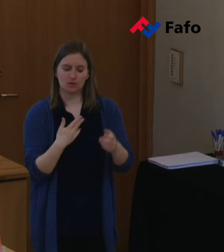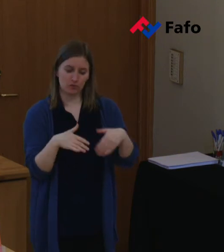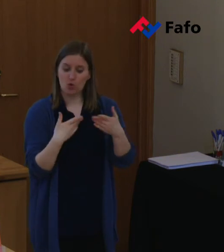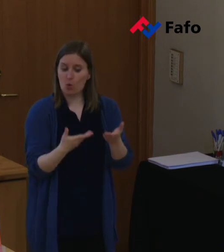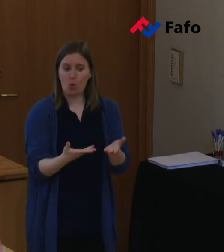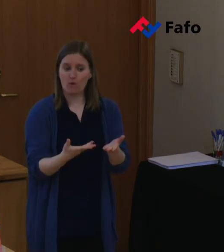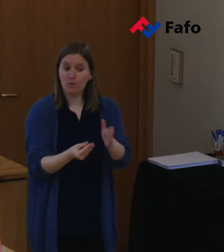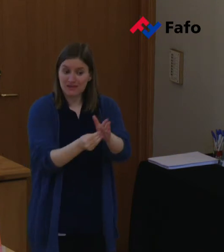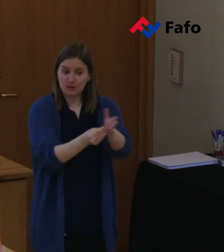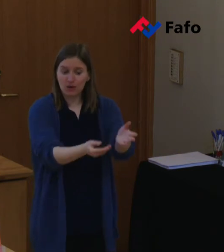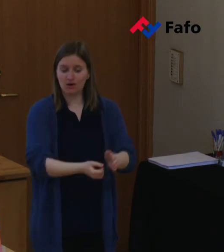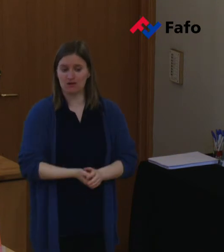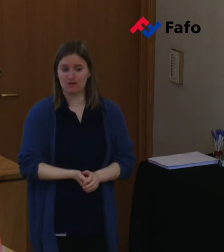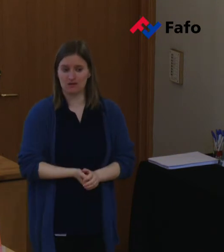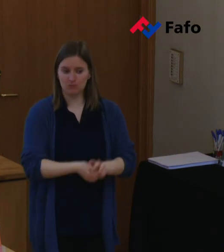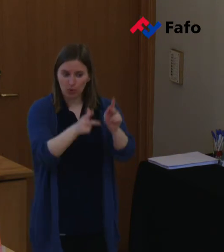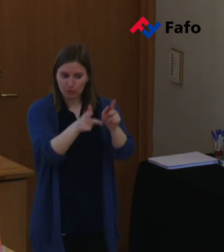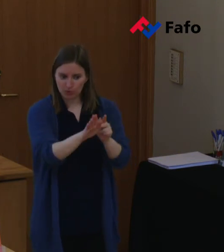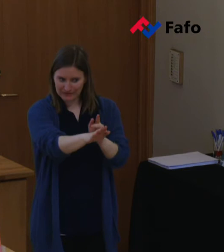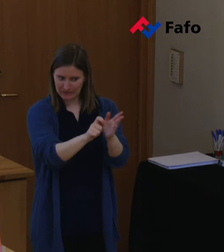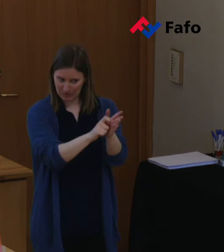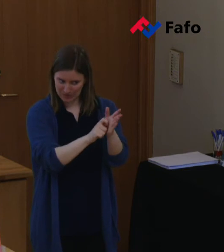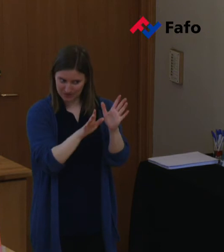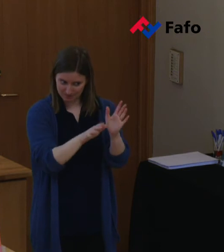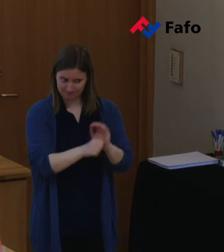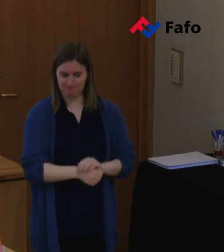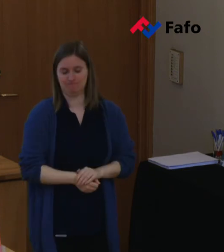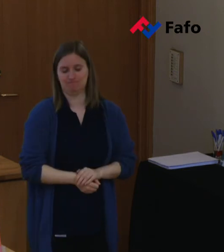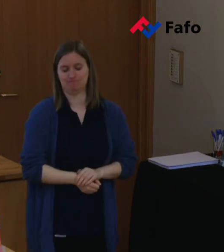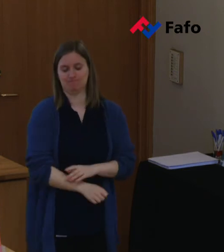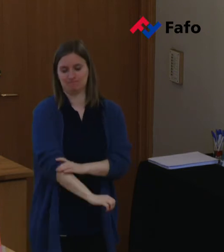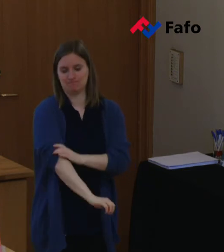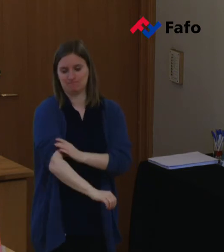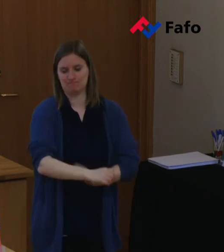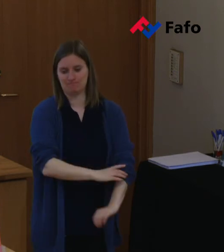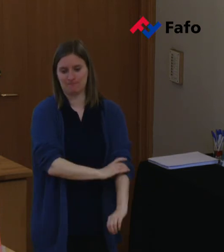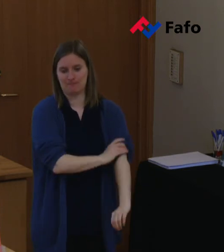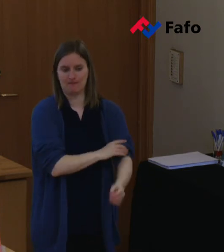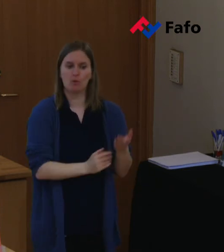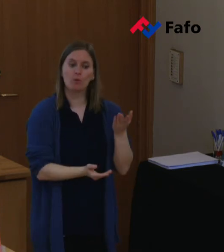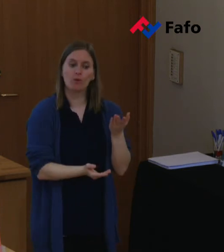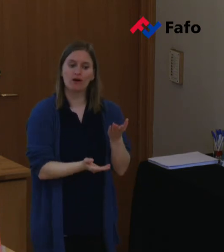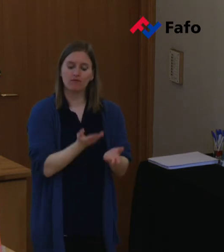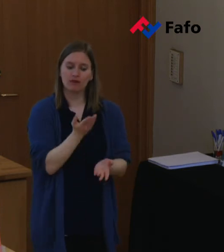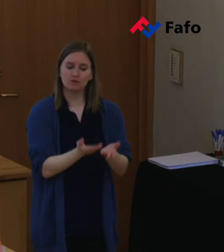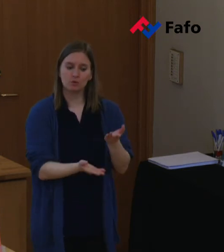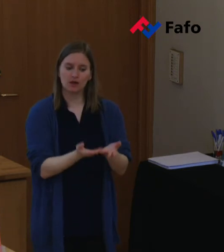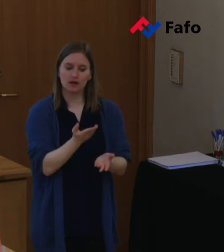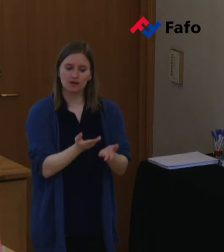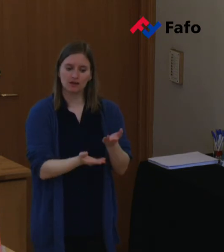lov å bistå på brukerens premisser. Og evalueringen